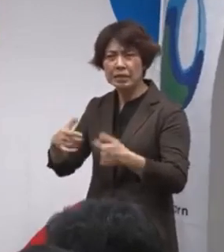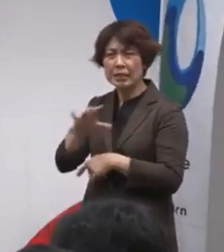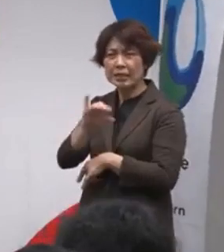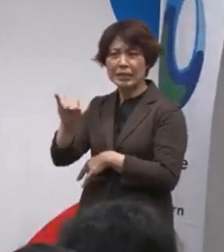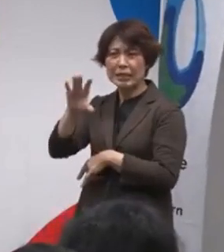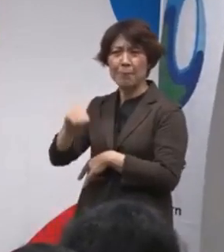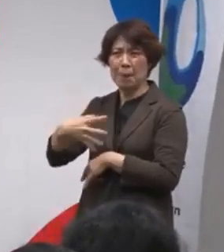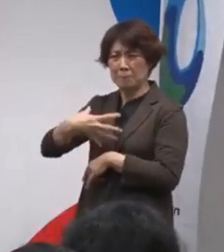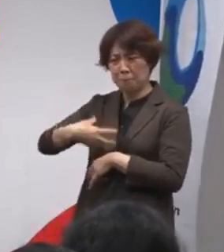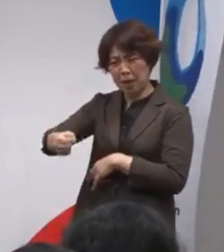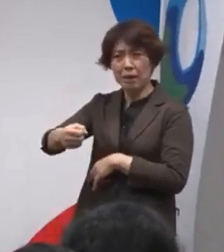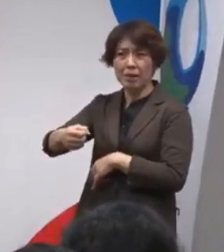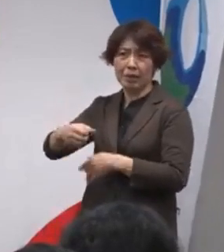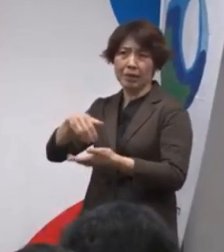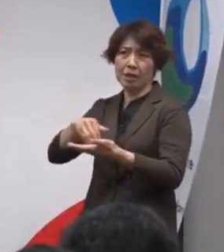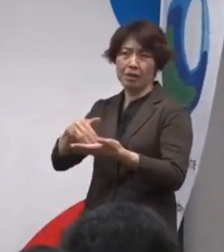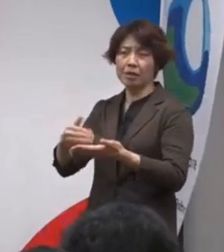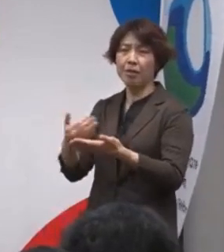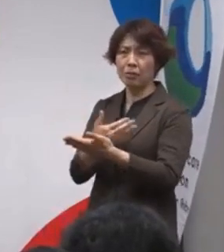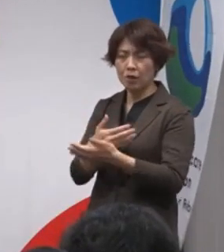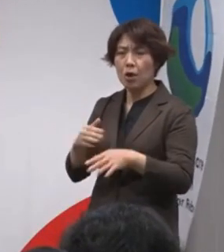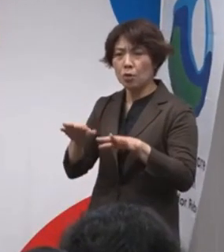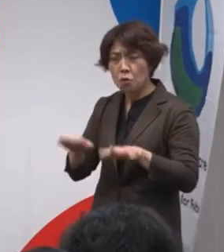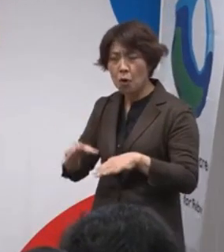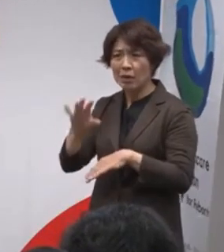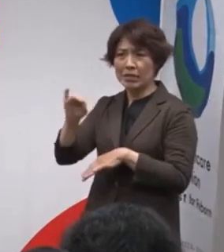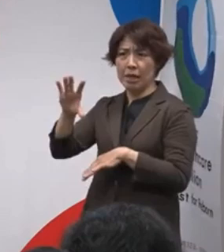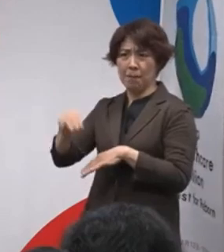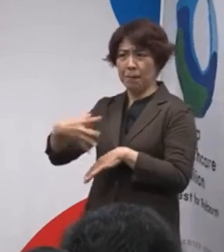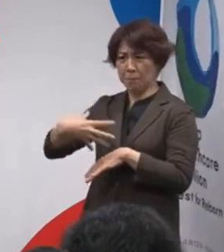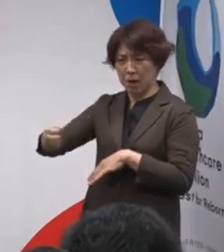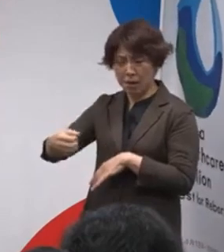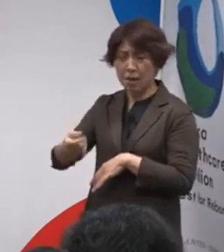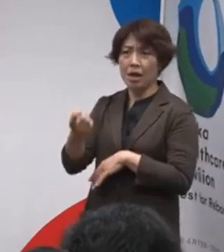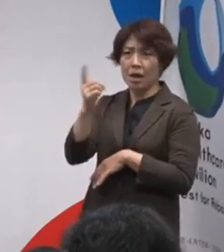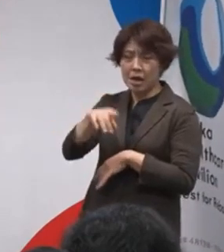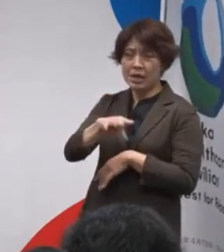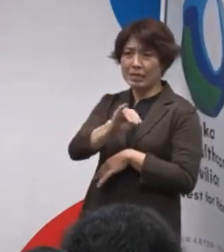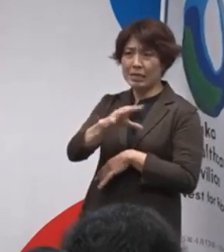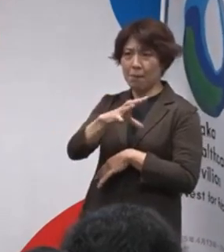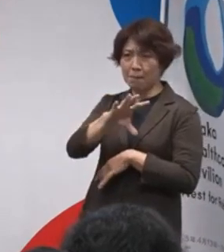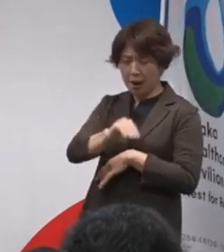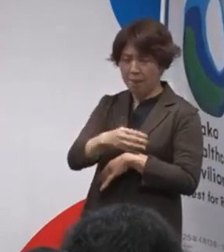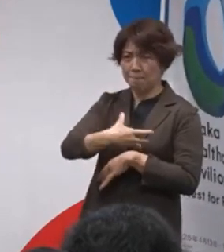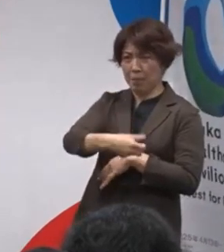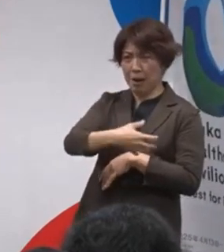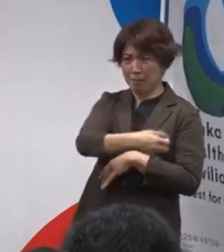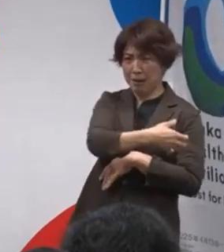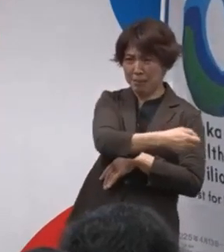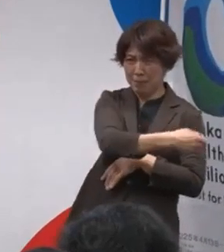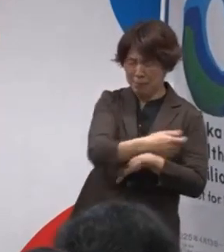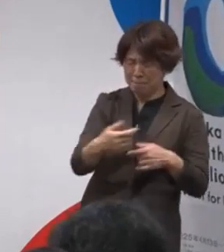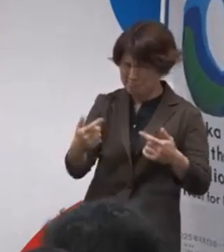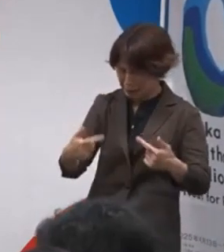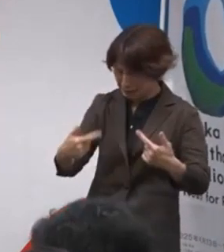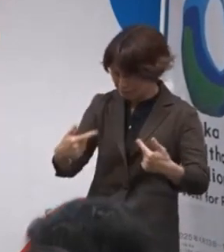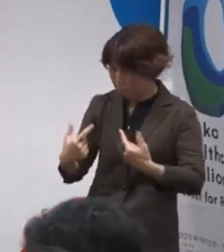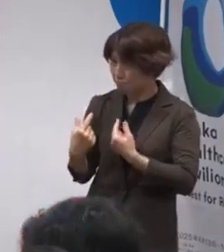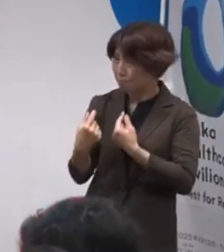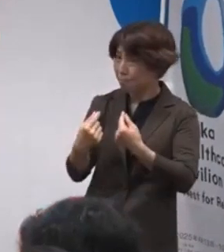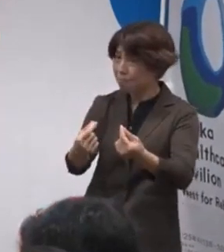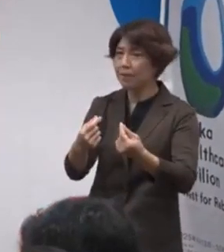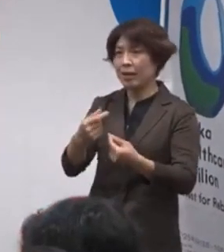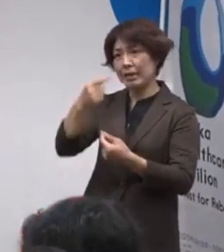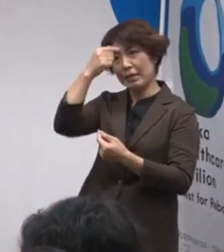という状況でもあります。今日も1000万円、明日も1000万円。平均すれば毎日1000万円の被害が生じているという状